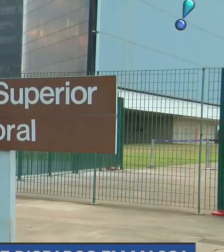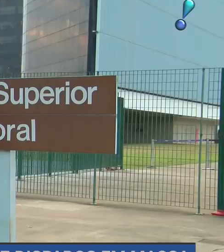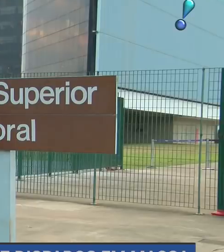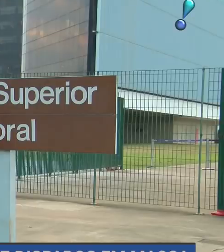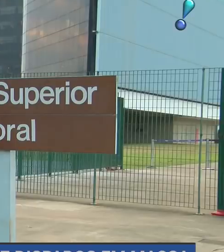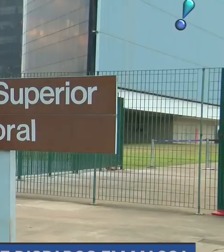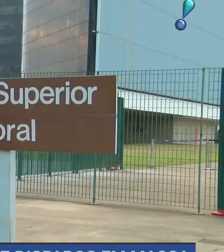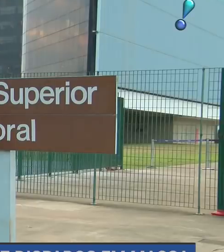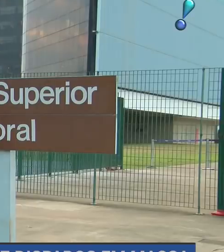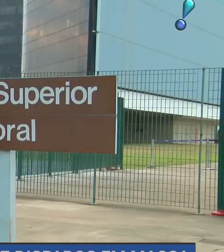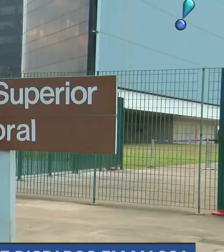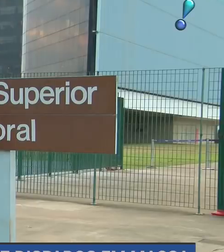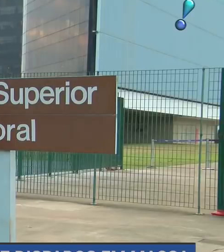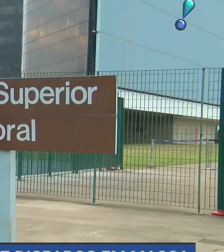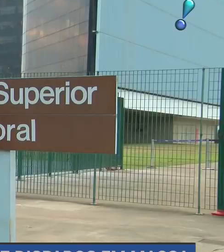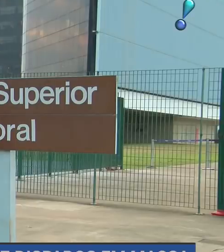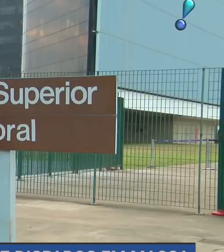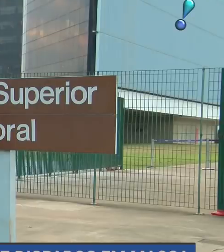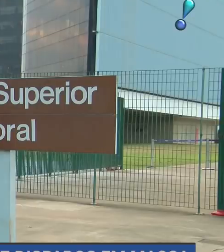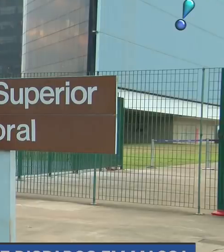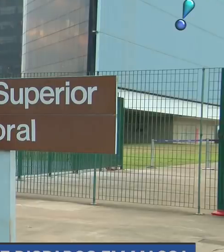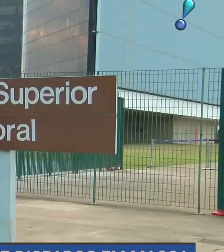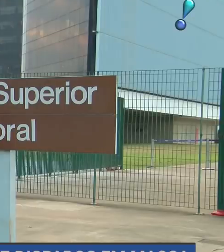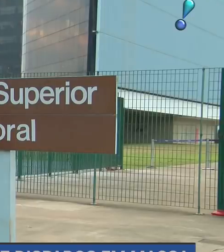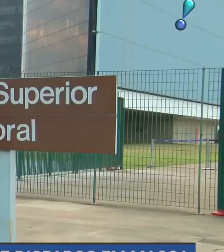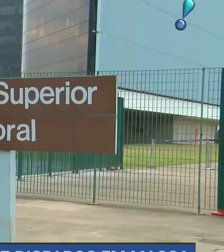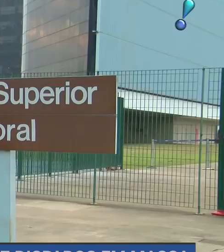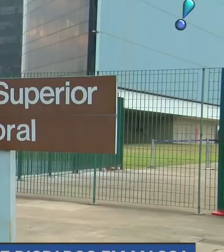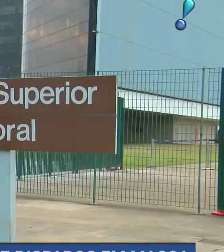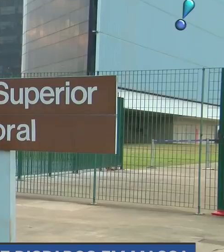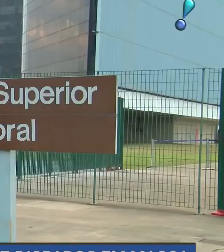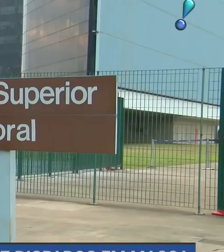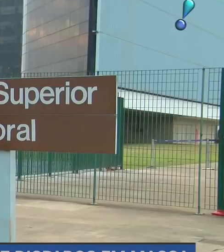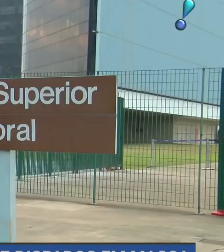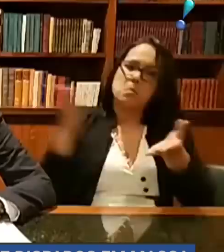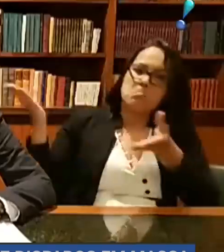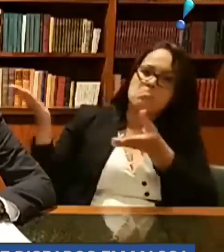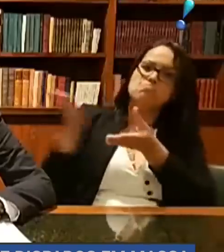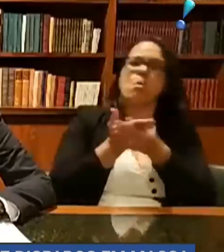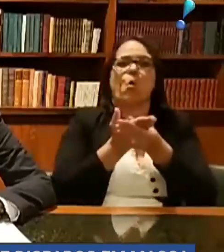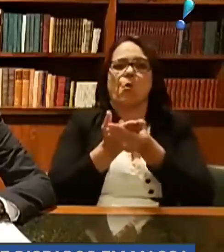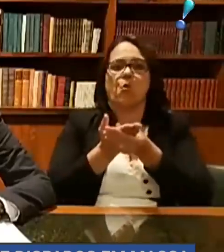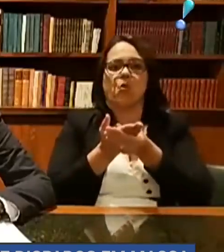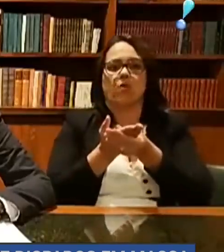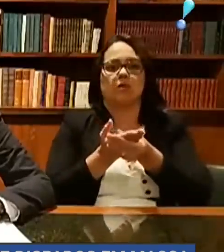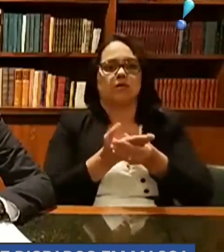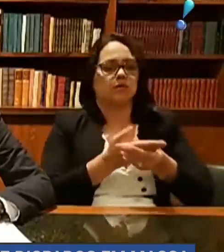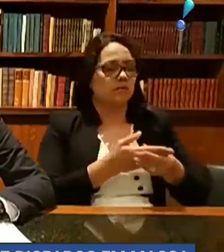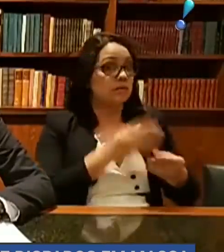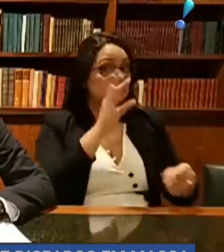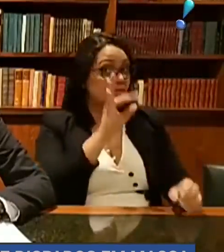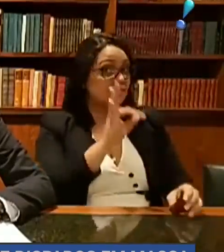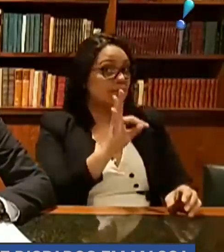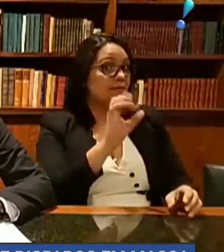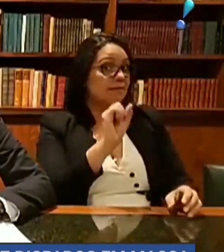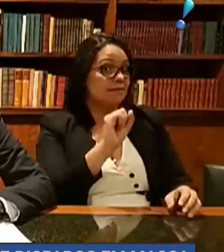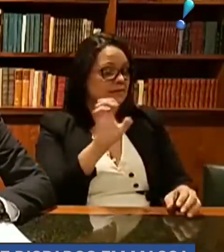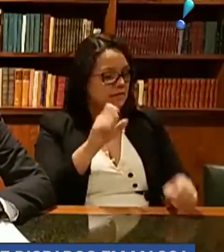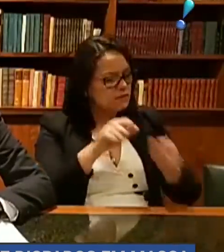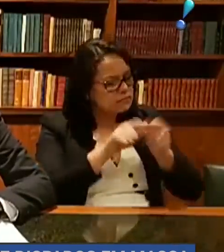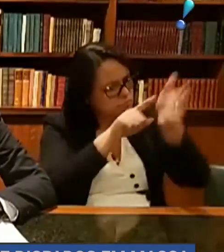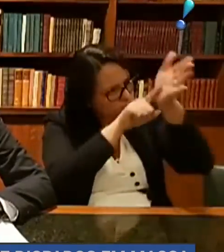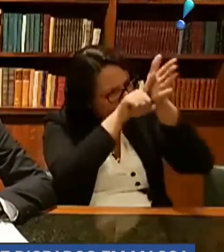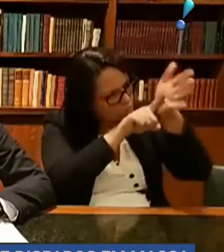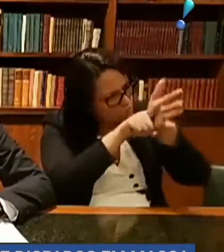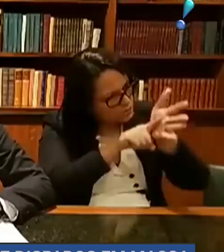tentar anular as eleições e questionar a vitória legítima e democrática dele durante a live semanal presidente bolsonaro